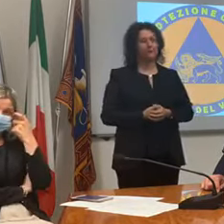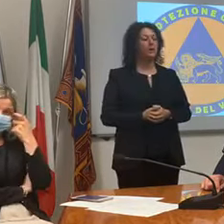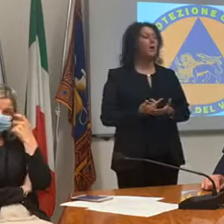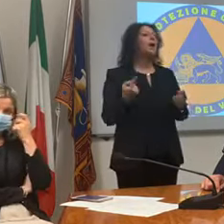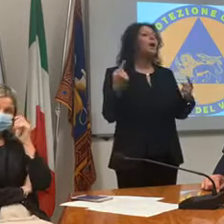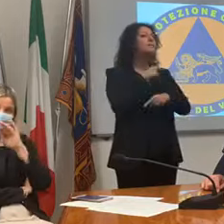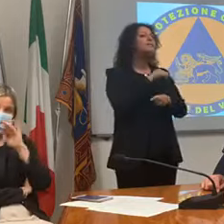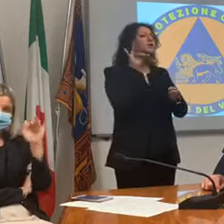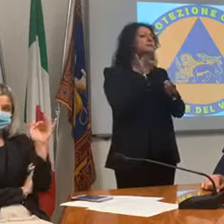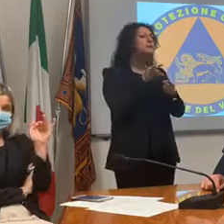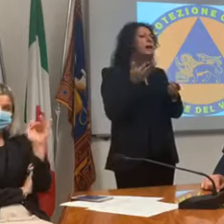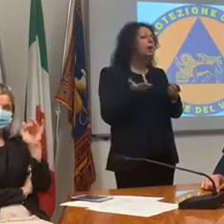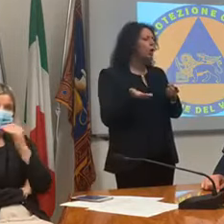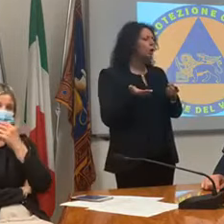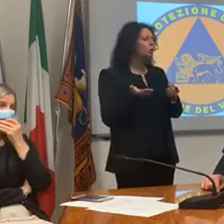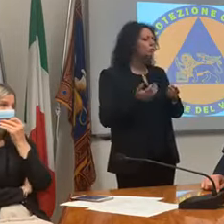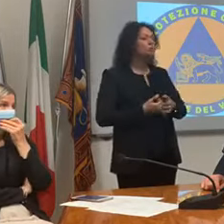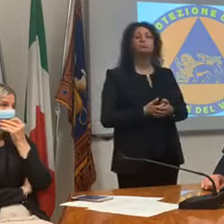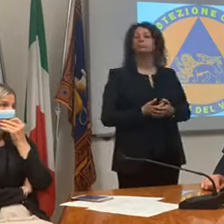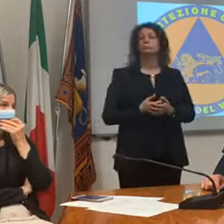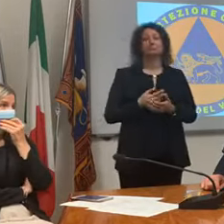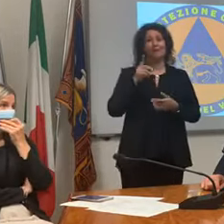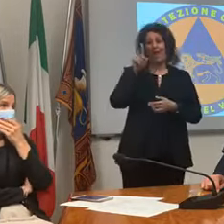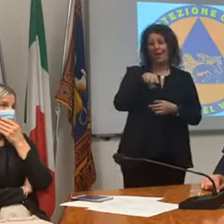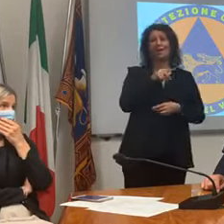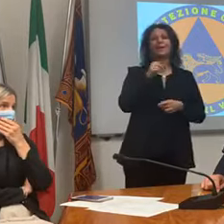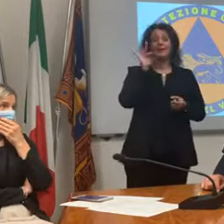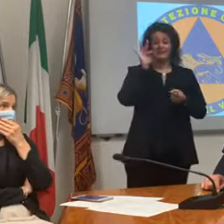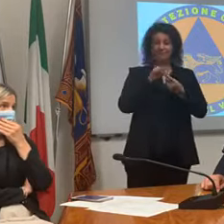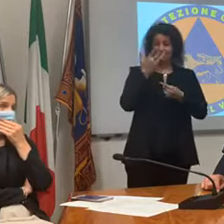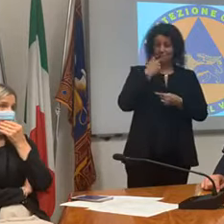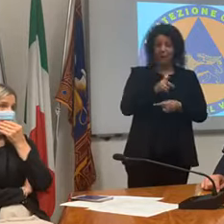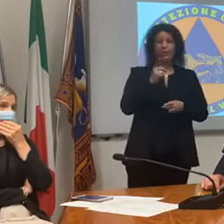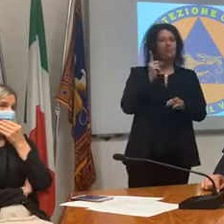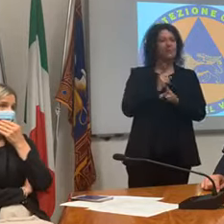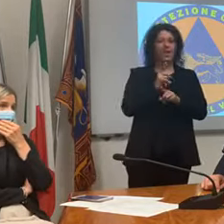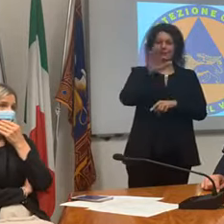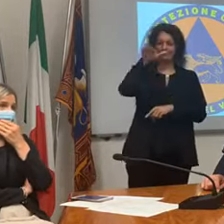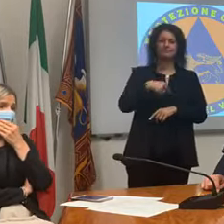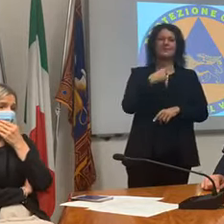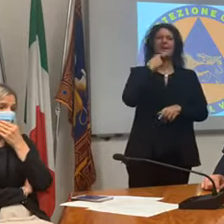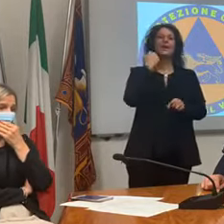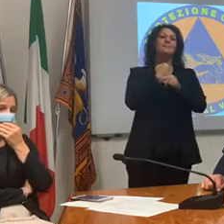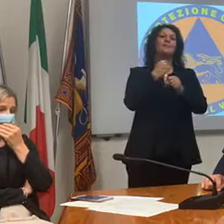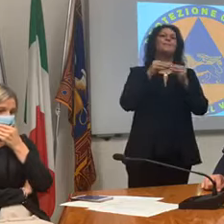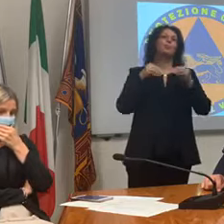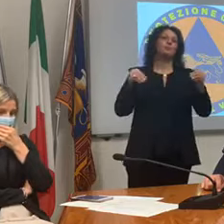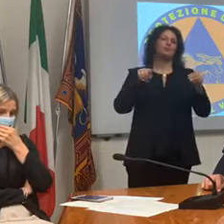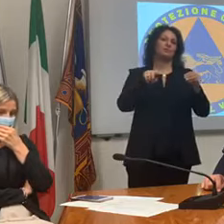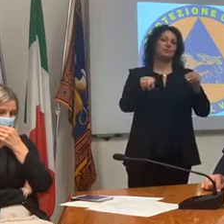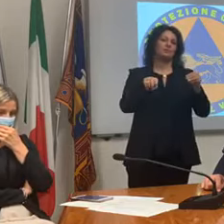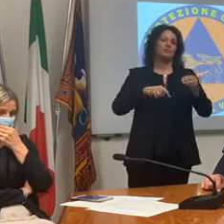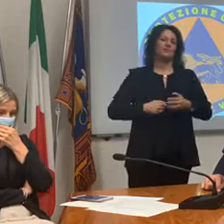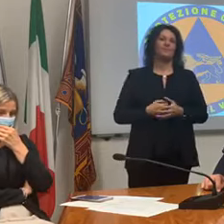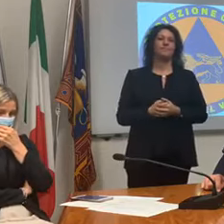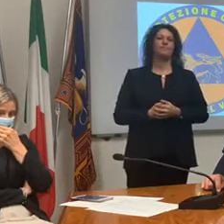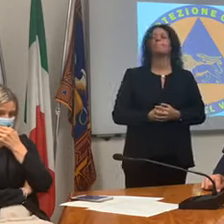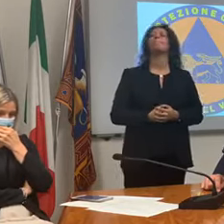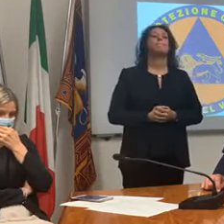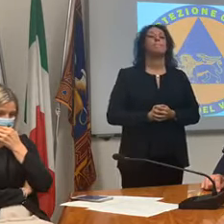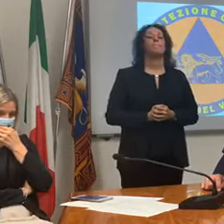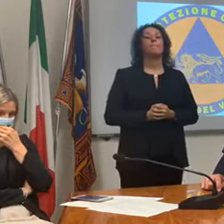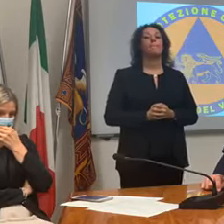No, il sierologico e il pungidito anche prevede un operatore, la goccia di sangue. Il vero tema è che, però ci dicono che ci vorrà ancora